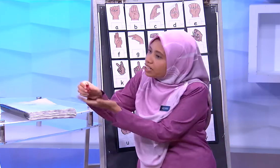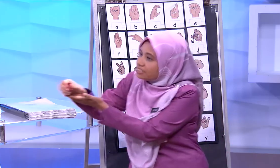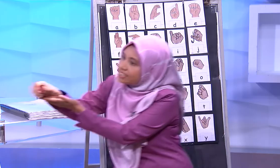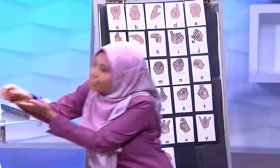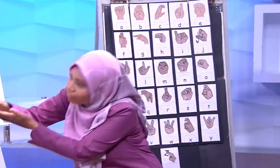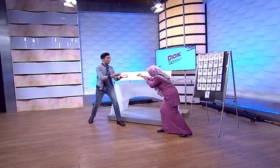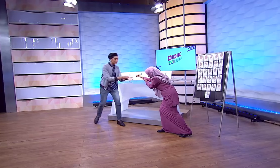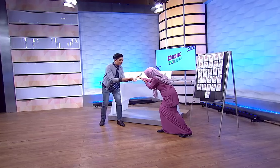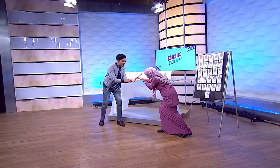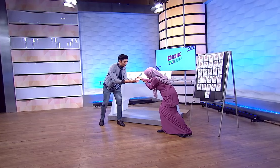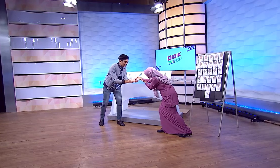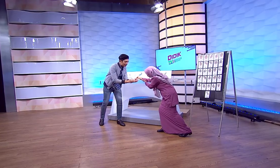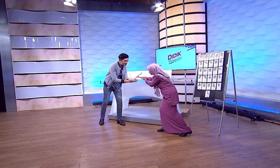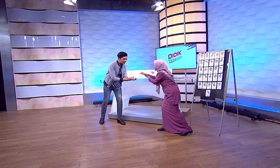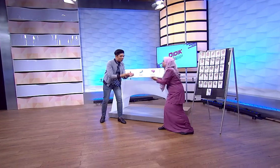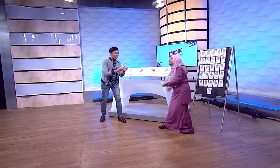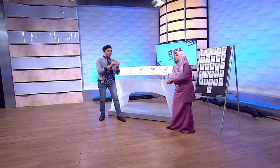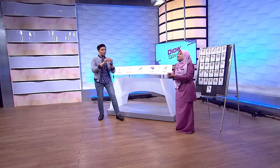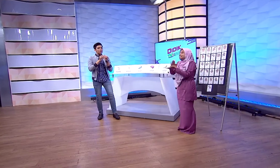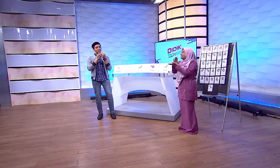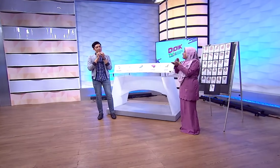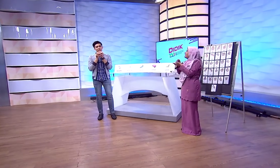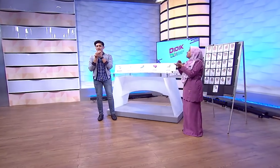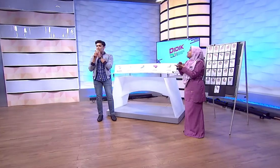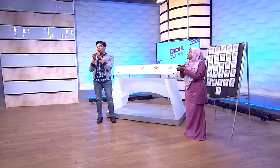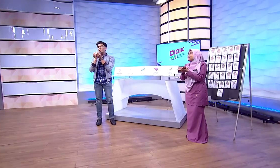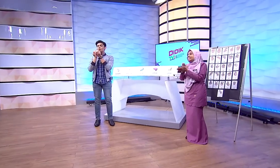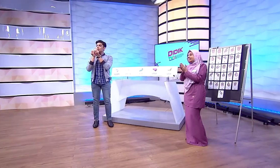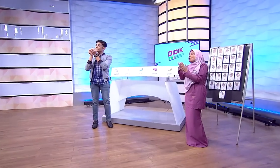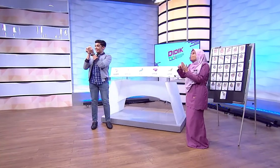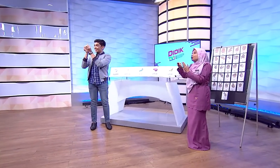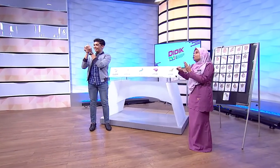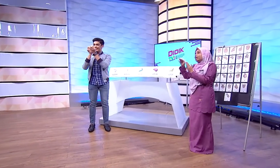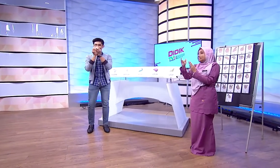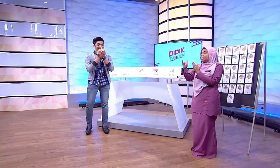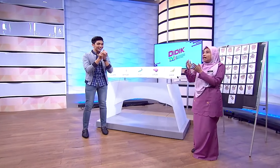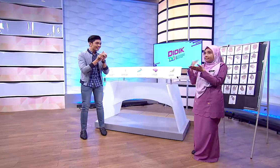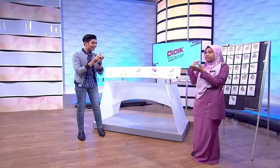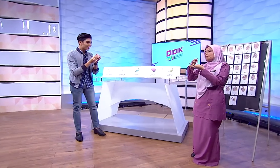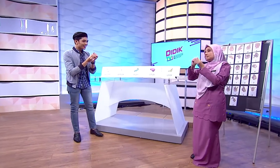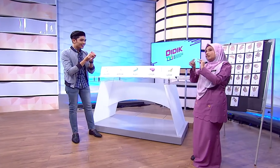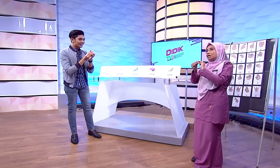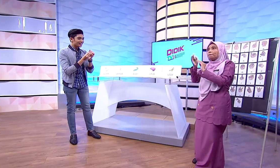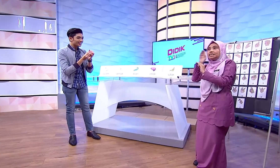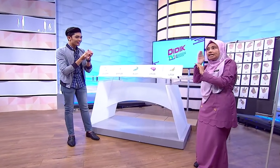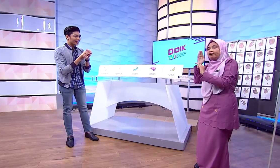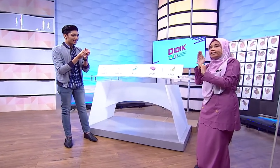pegang juga event masalah universal sekelompok jadi murid-murid yang adem masalah pendengaran